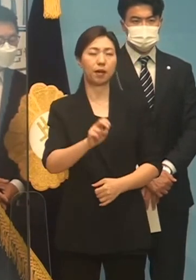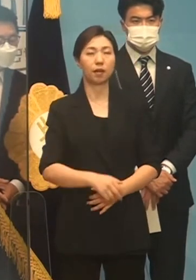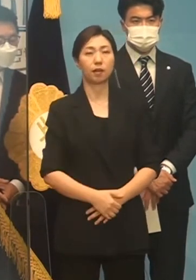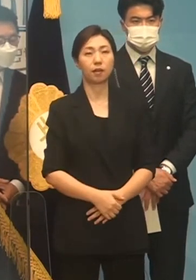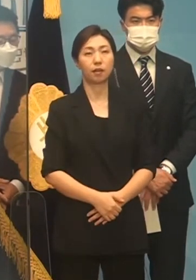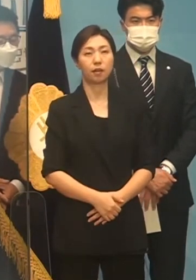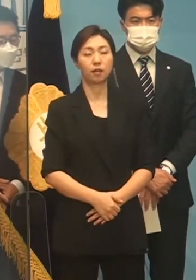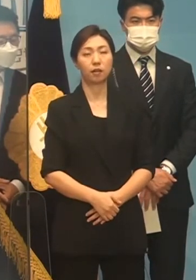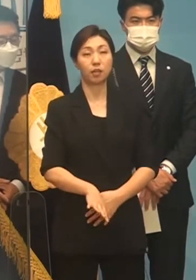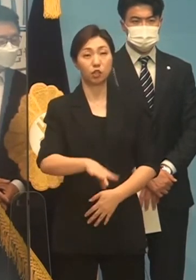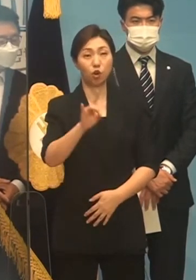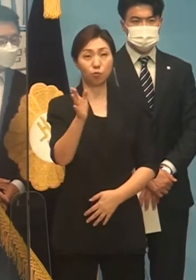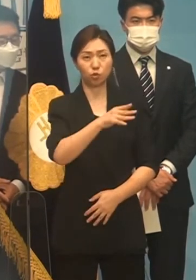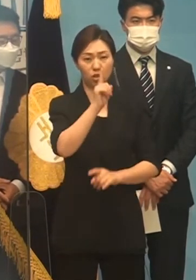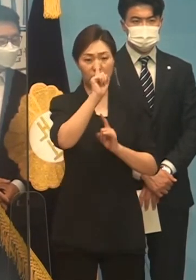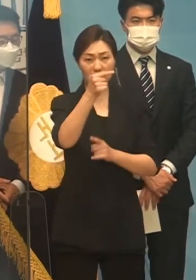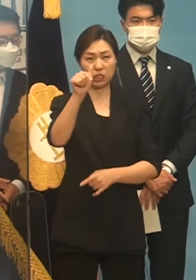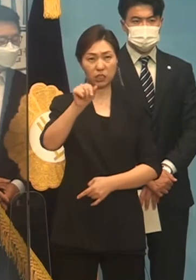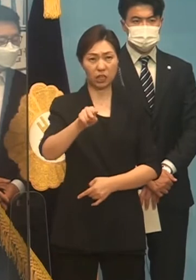애초에 이낙연을